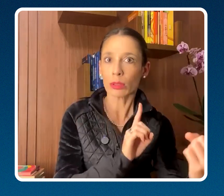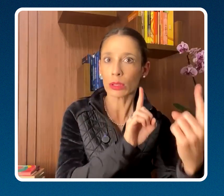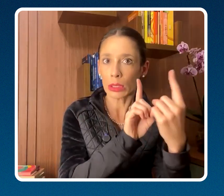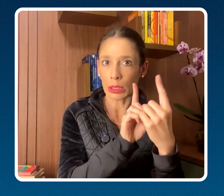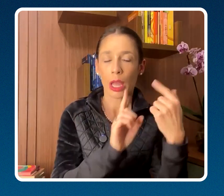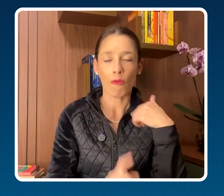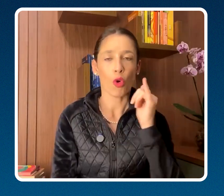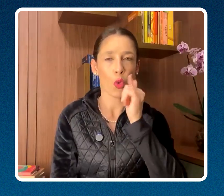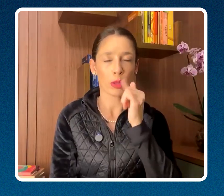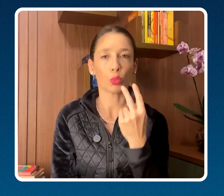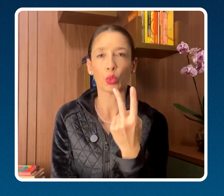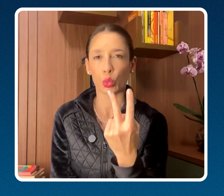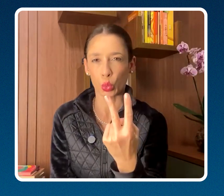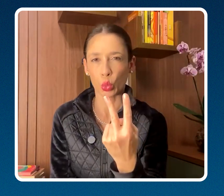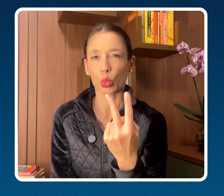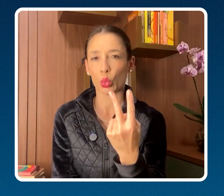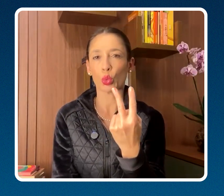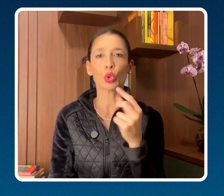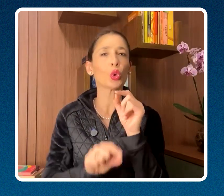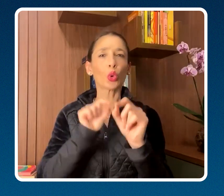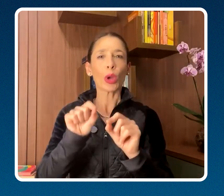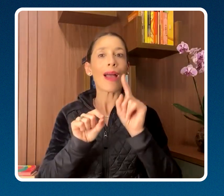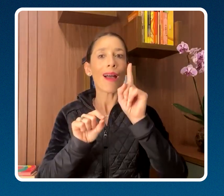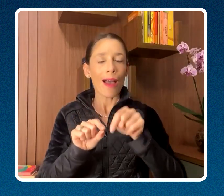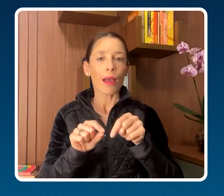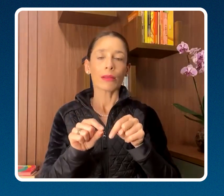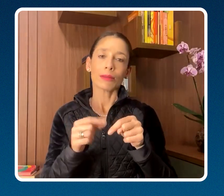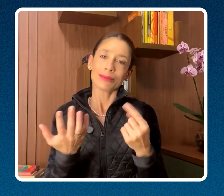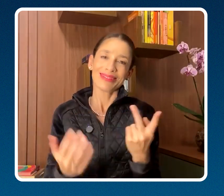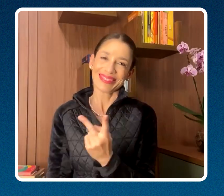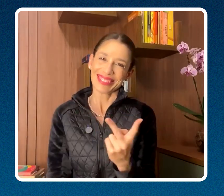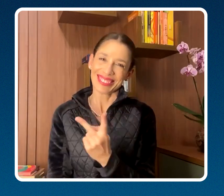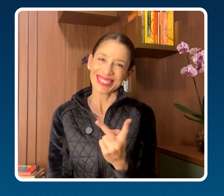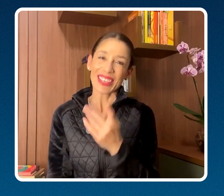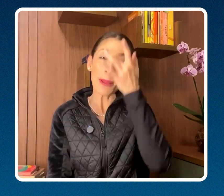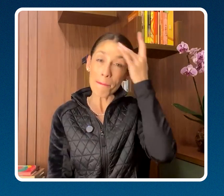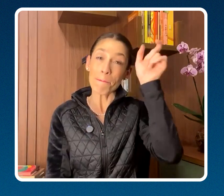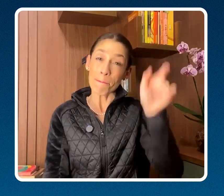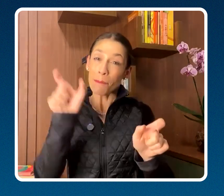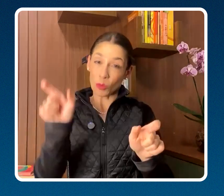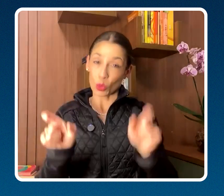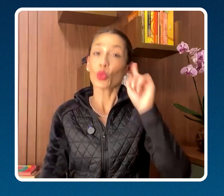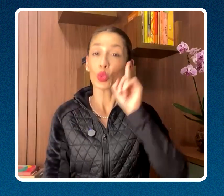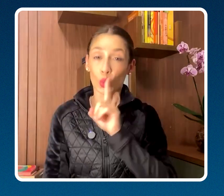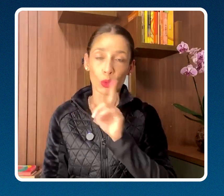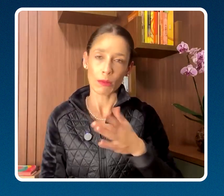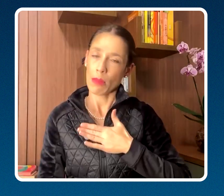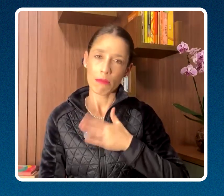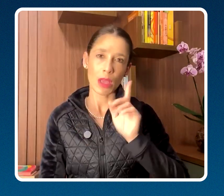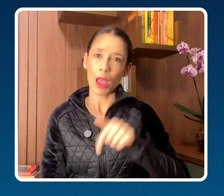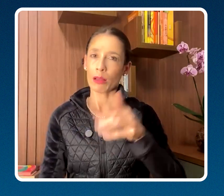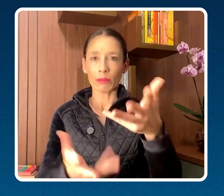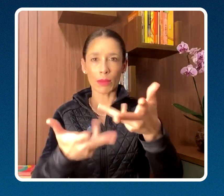resume numa coisa só, que são a pessoas surdas, né? Que é muito, para mim, isso é muito maravilhoso. No meu primeiro